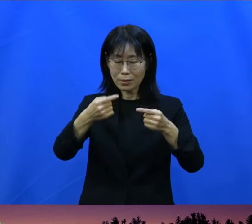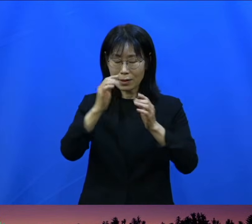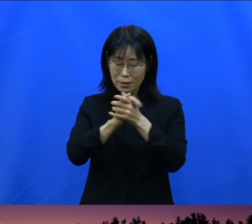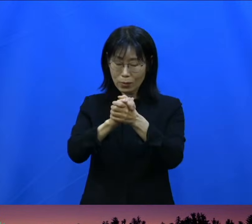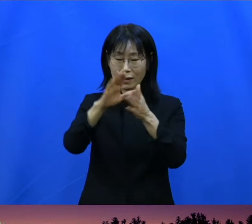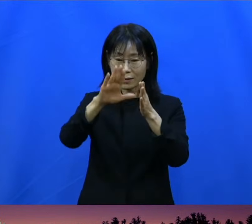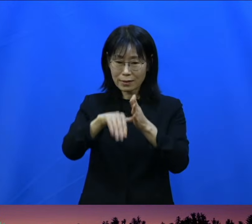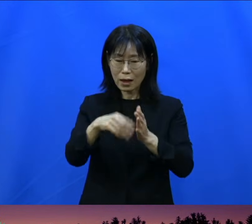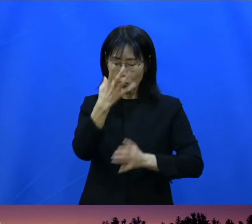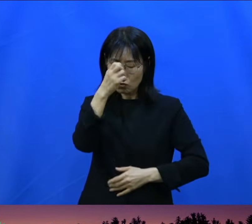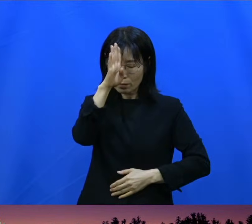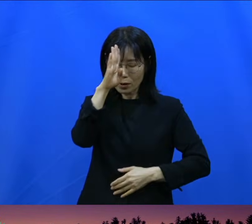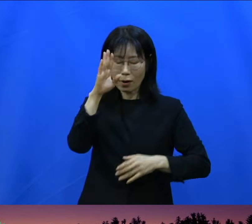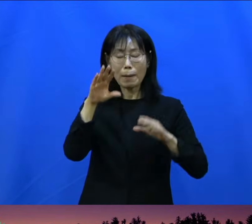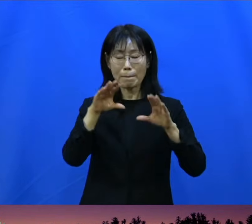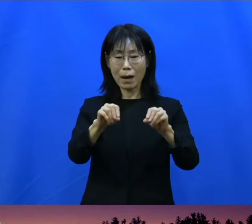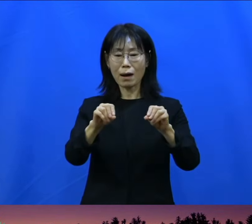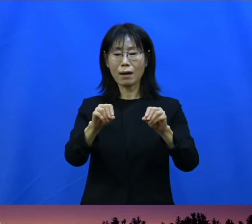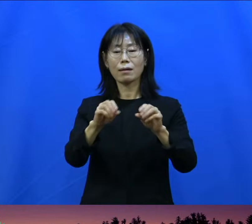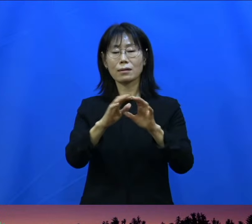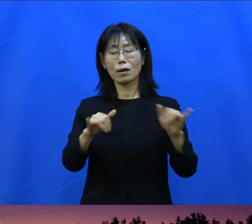자, 보좌에 앉으신 주님을